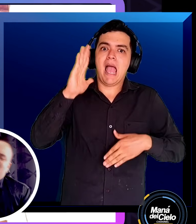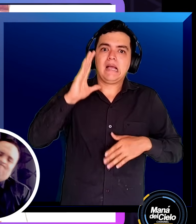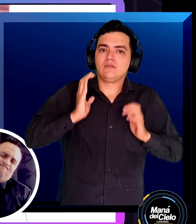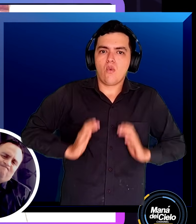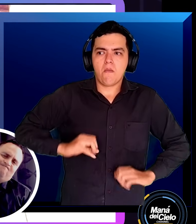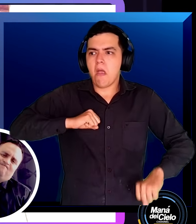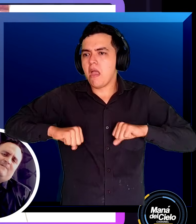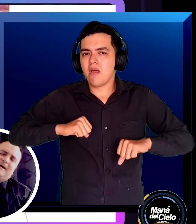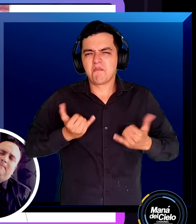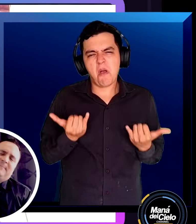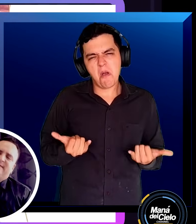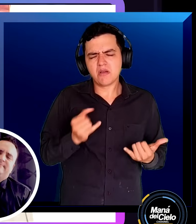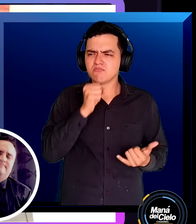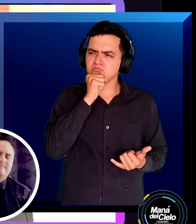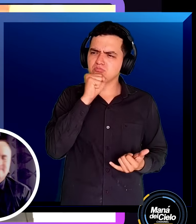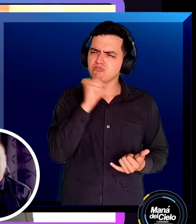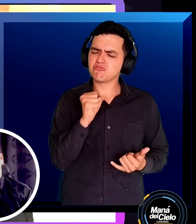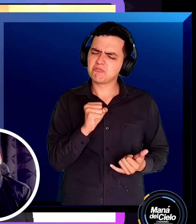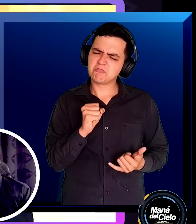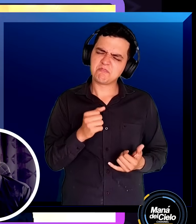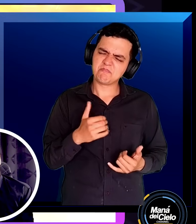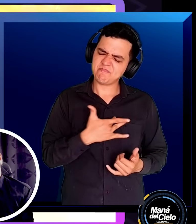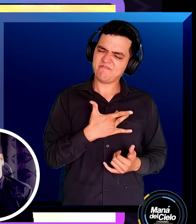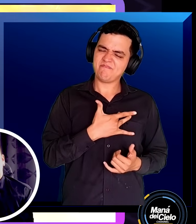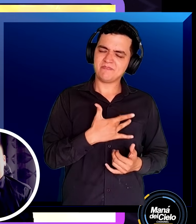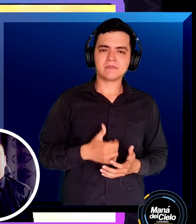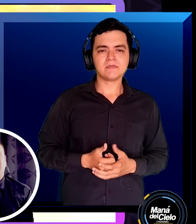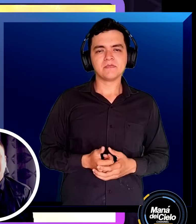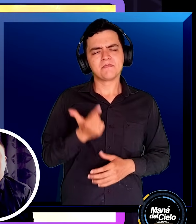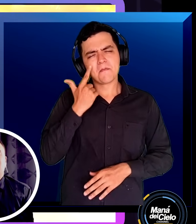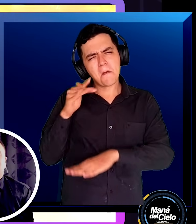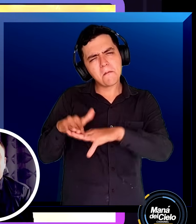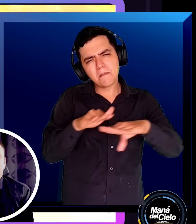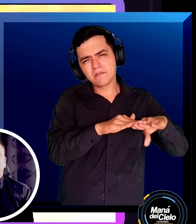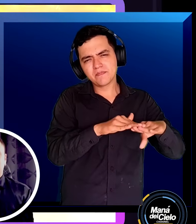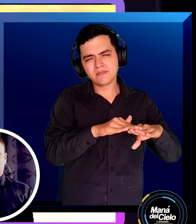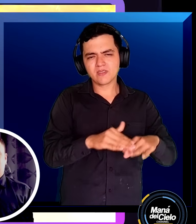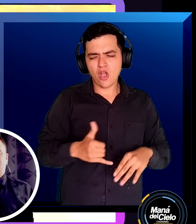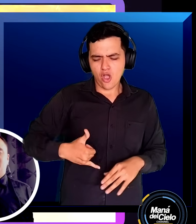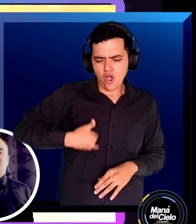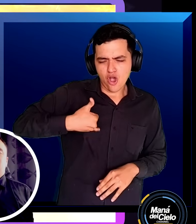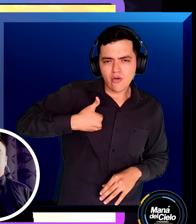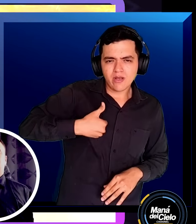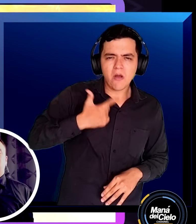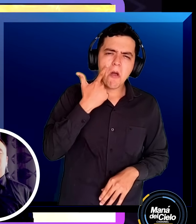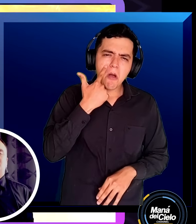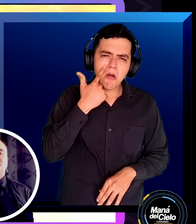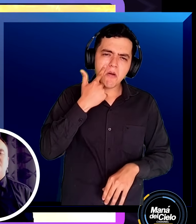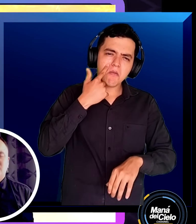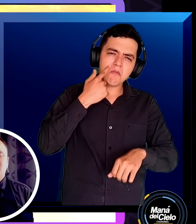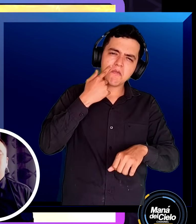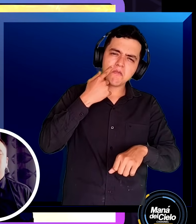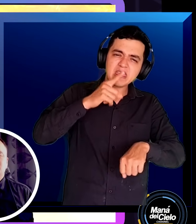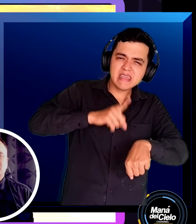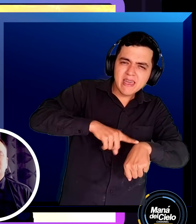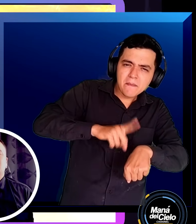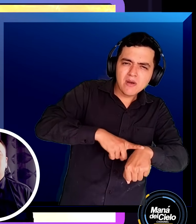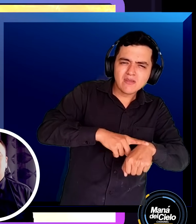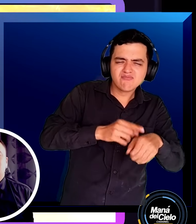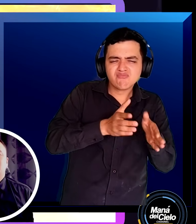me queda un consuelo, me queda una satisfacción muy grande de que le he podido dedicar al Señor todos estos